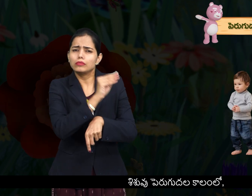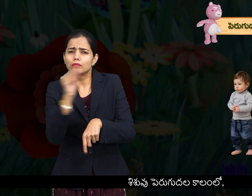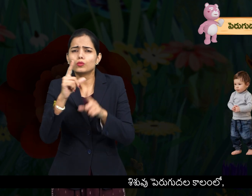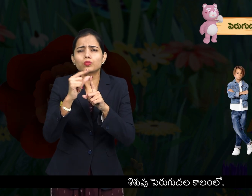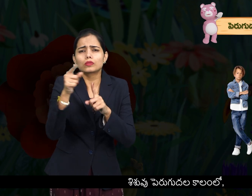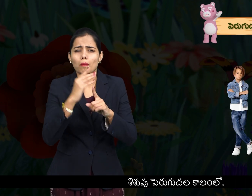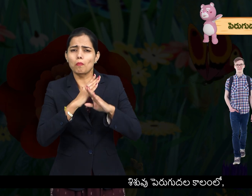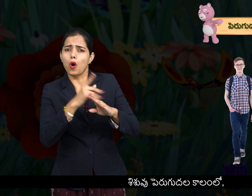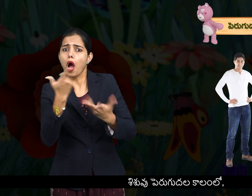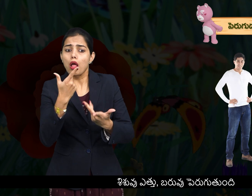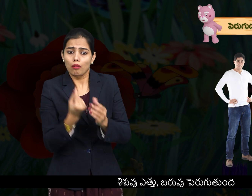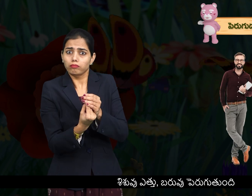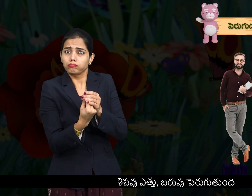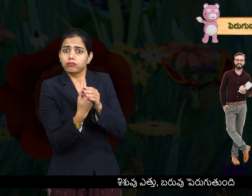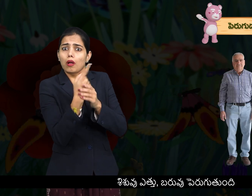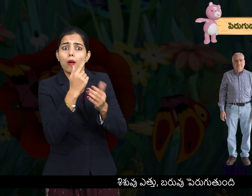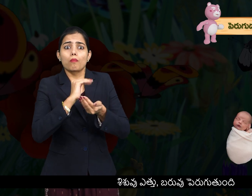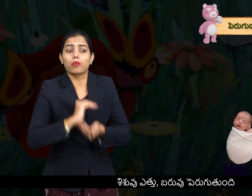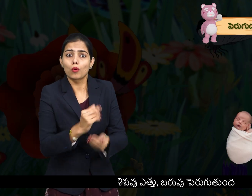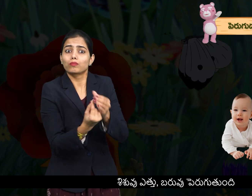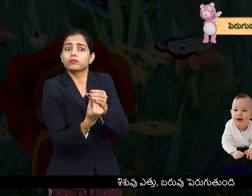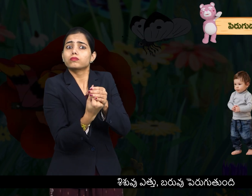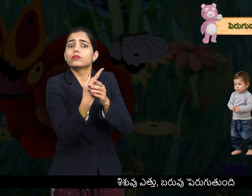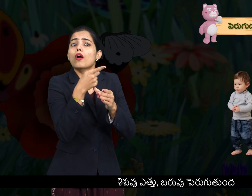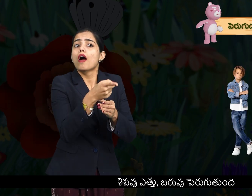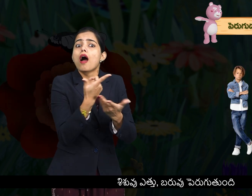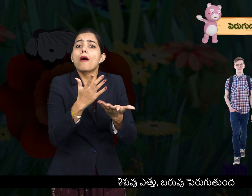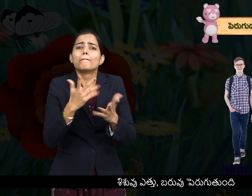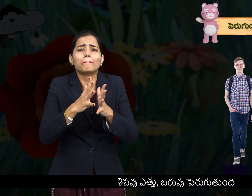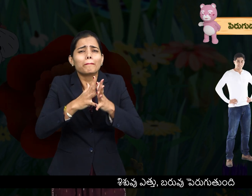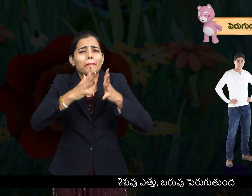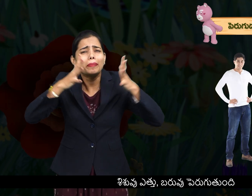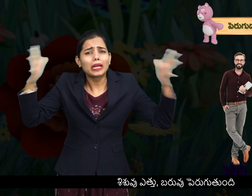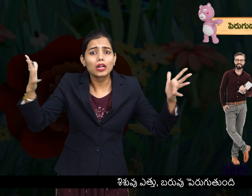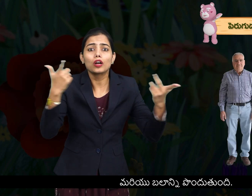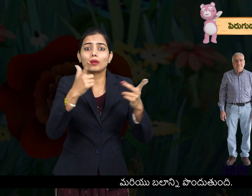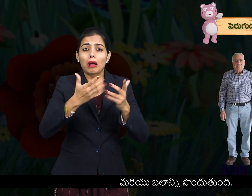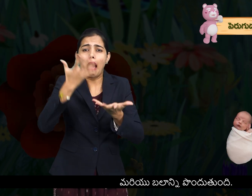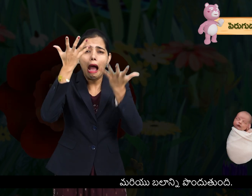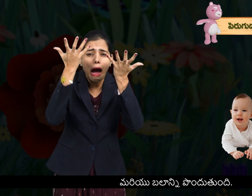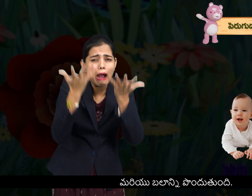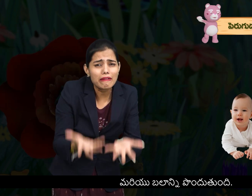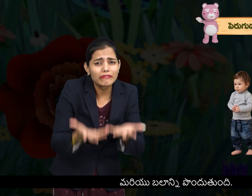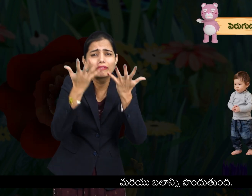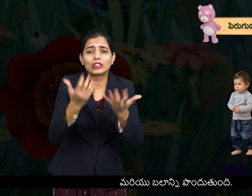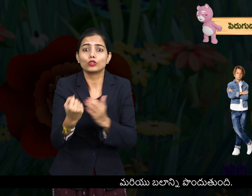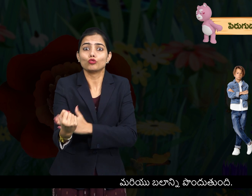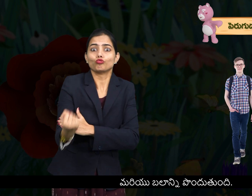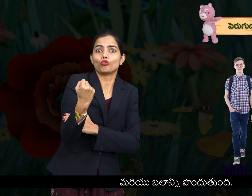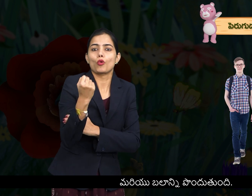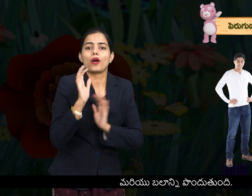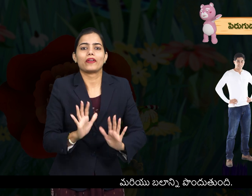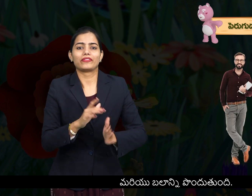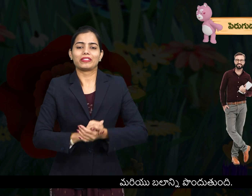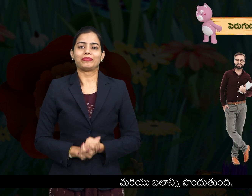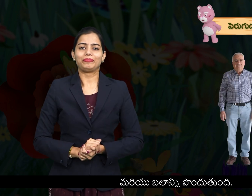శిశువు పెరుగుదల కాలంలో శిశువు ఎత్తు, బరువు పెరుగుతుంది మరియు బలాన్ని పొందుతుంది.